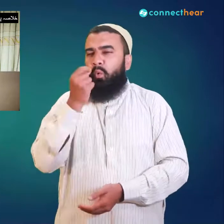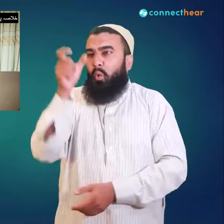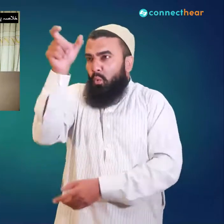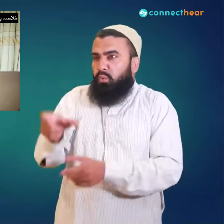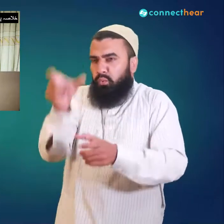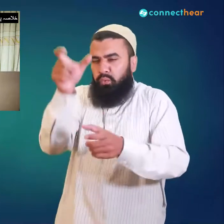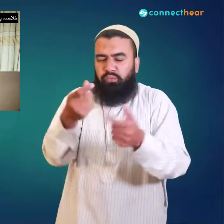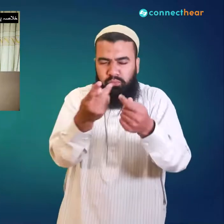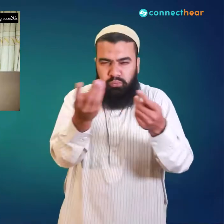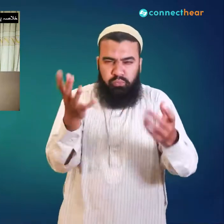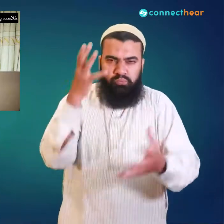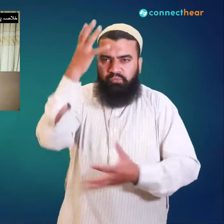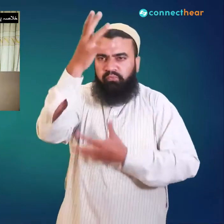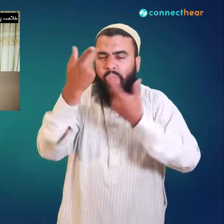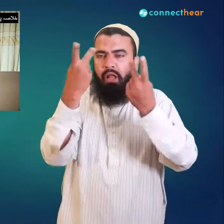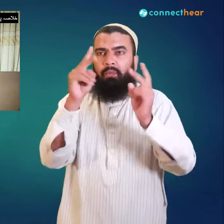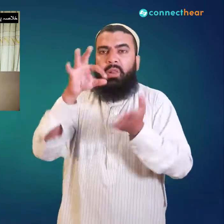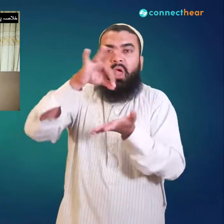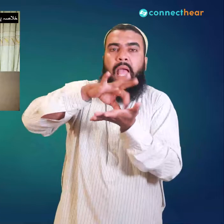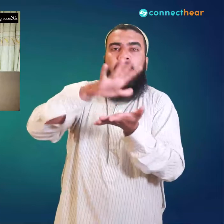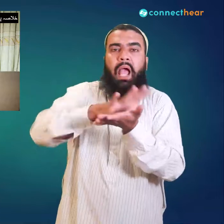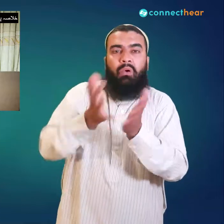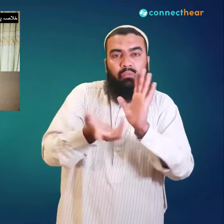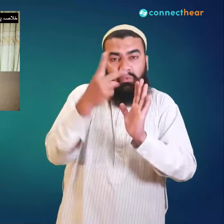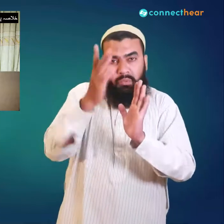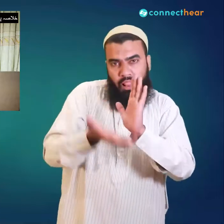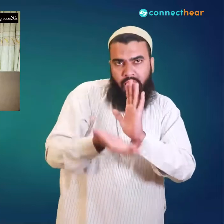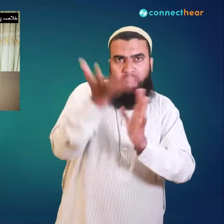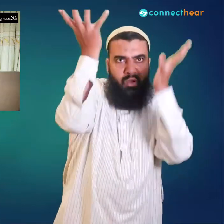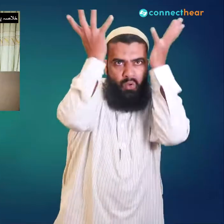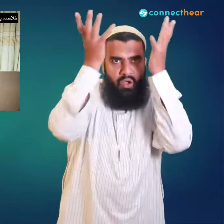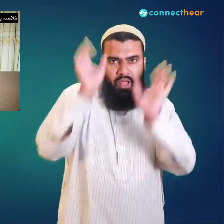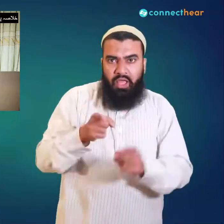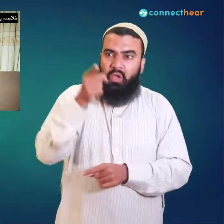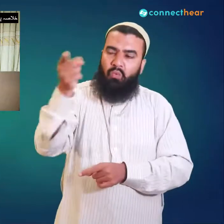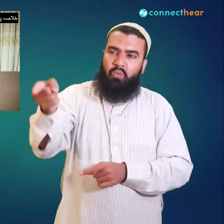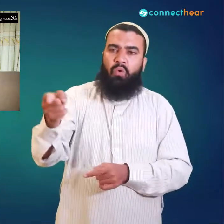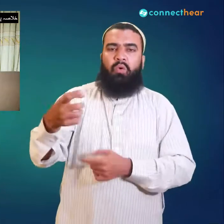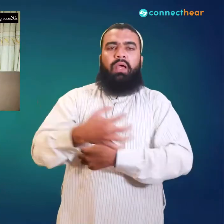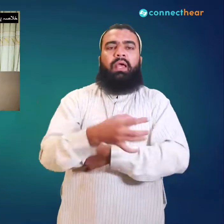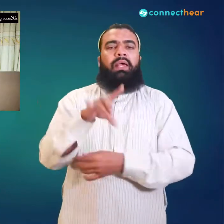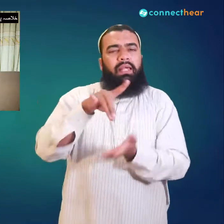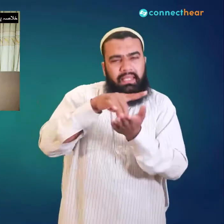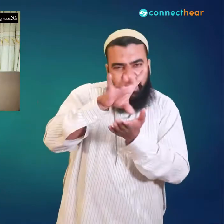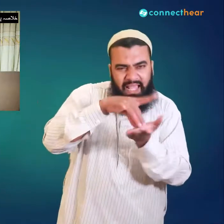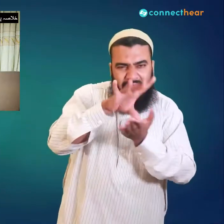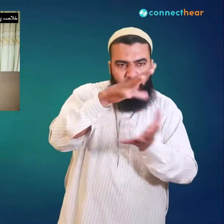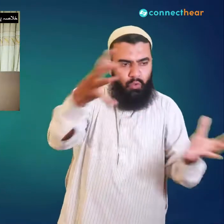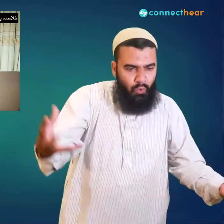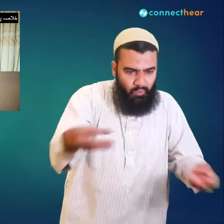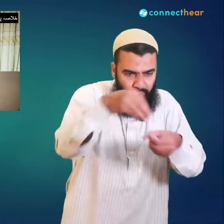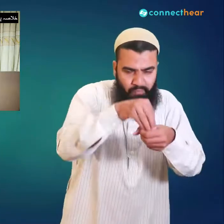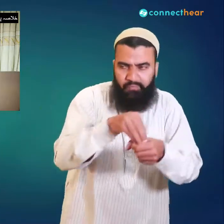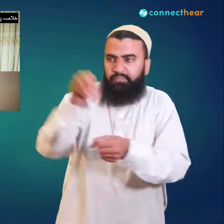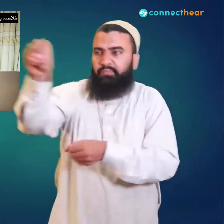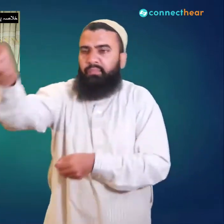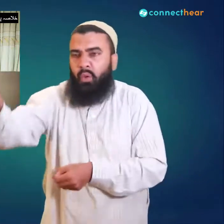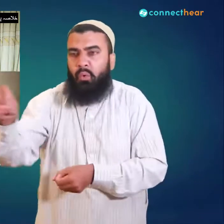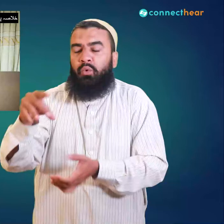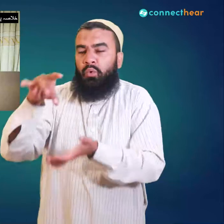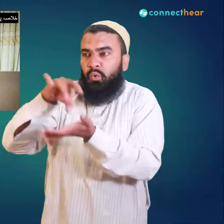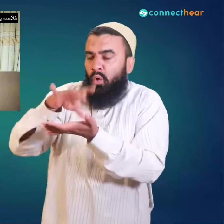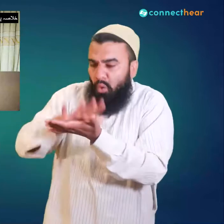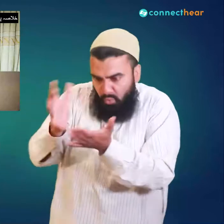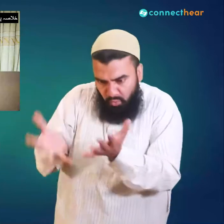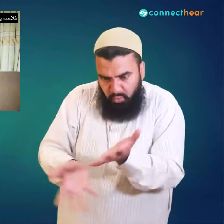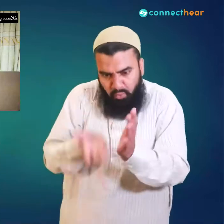اپنی قرض کی ادائیگی میں پورا نہیں اتر رہا، تو زکوٰۃ کے مصارف سے، زکوٰۃ سے اس کی مدد کی جائے گی تاکہ وہ اپنا